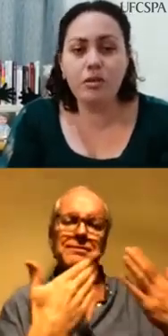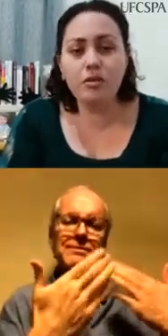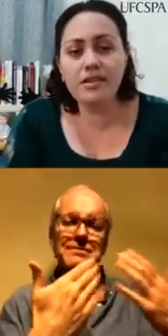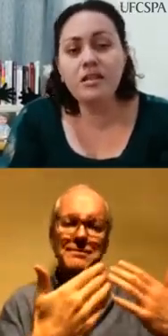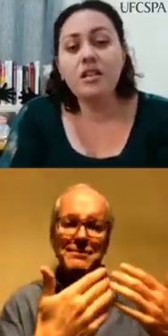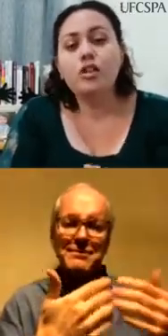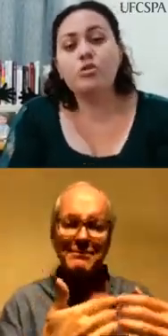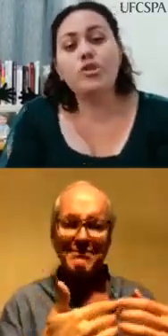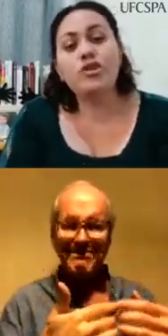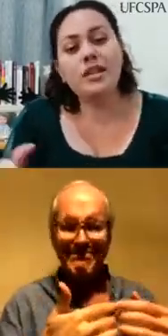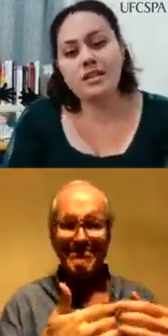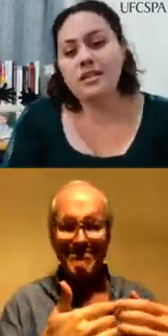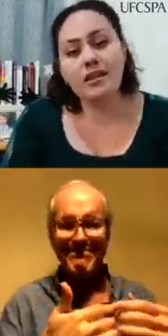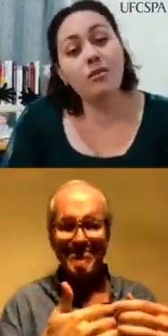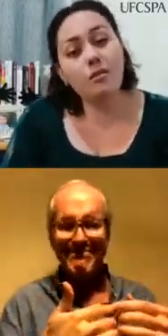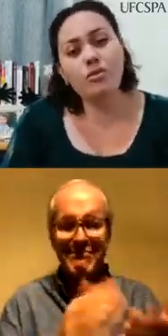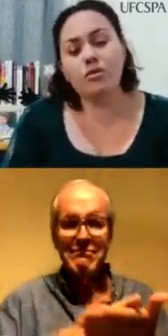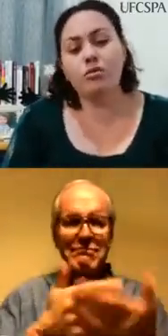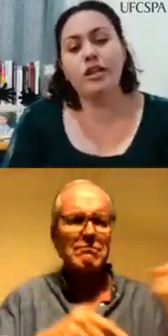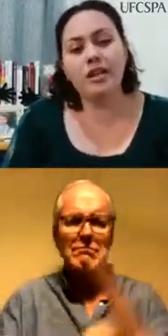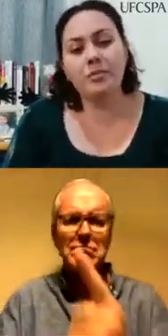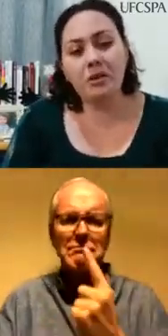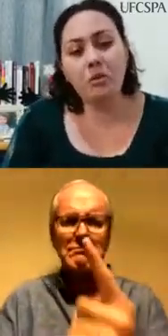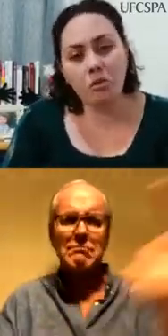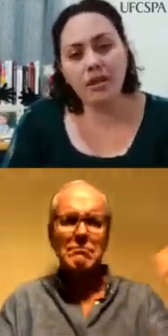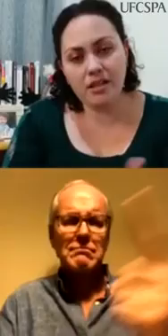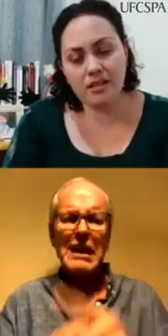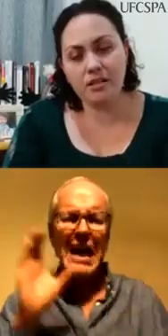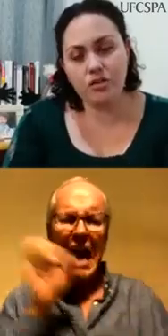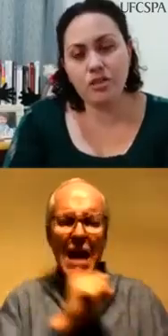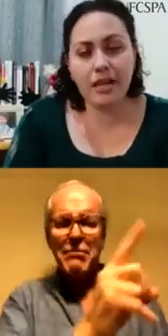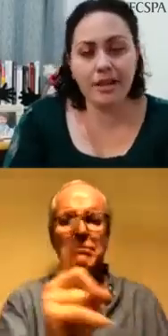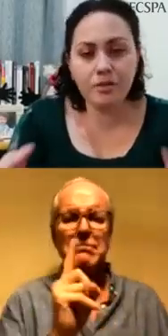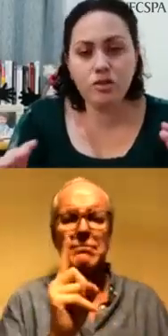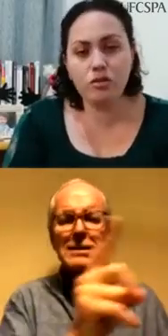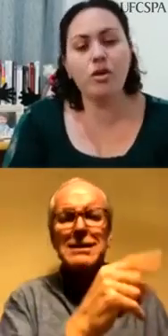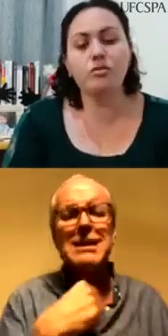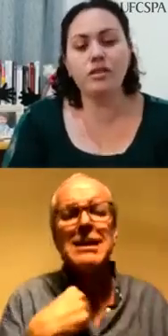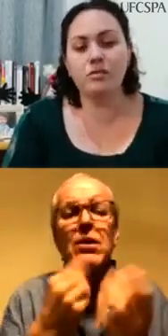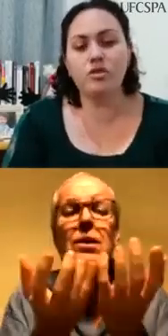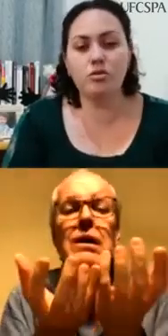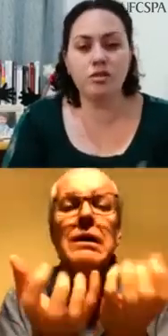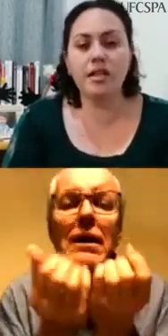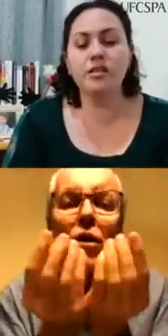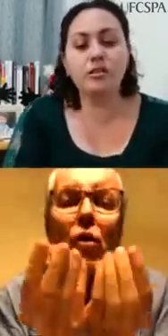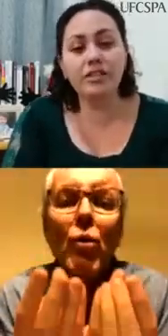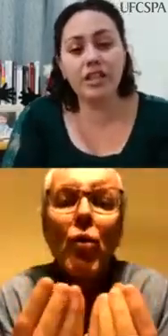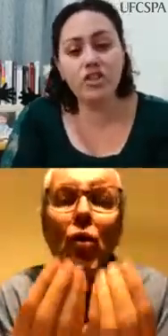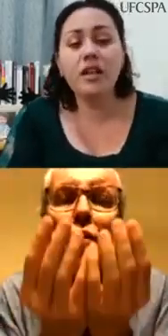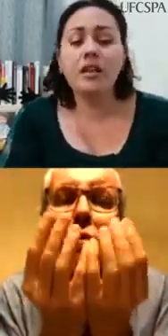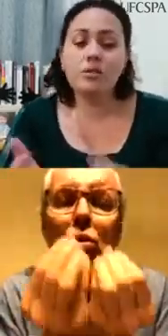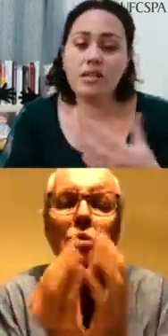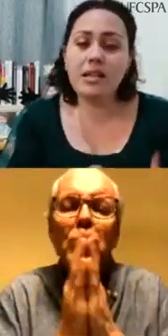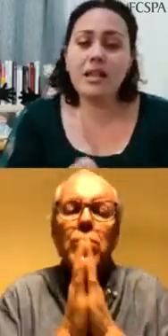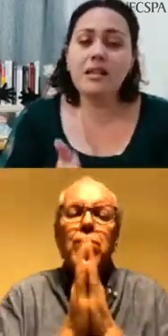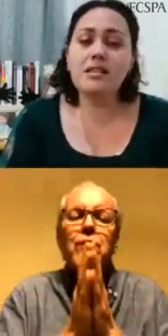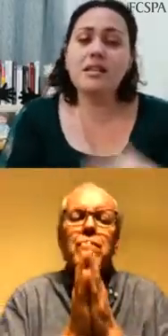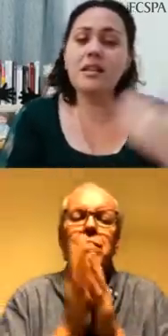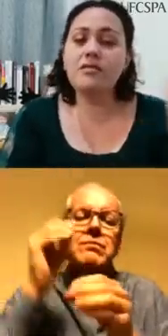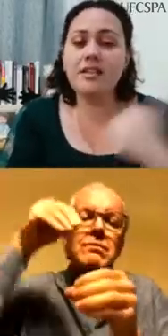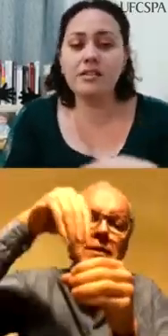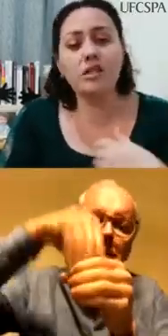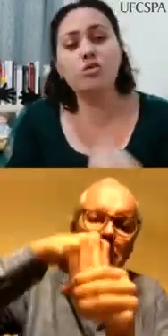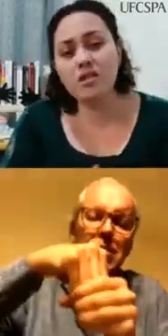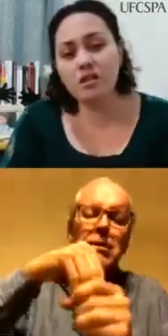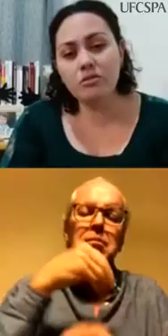fazer alguma coisa, tu utiliza esse recurso. Tu liga para a ICOM, que é a central de intérprete, tu coloca o tablet ou o celular na tua frente, tu sinaliza